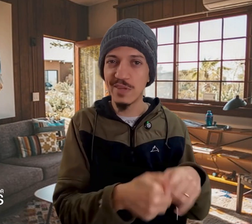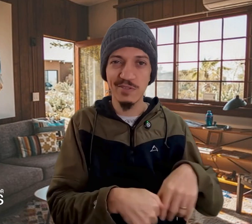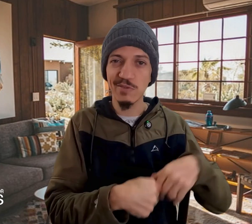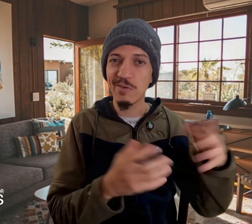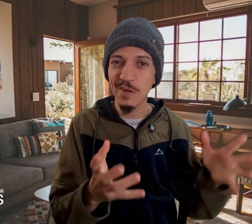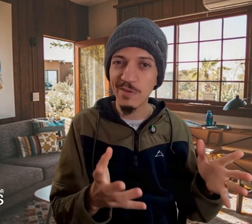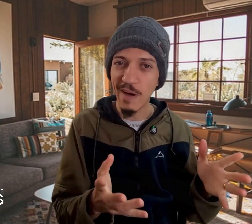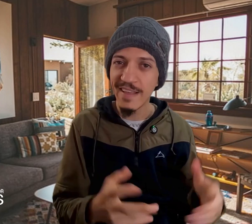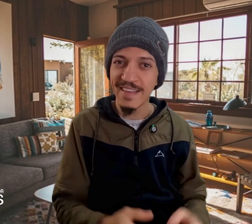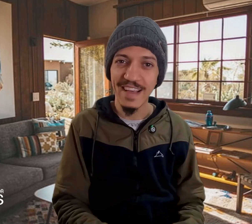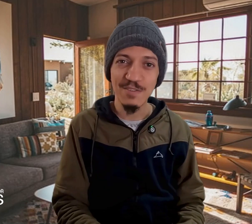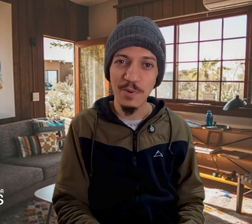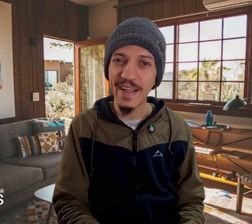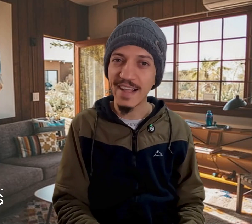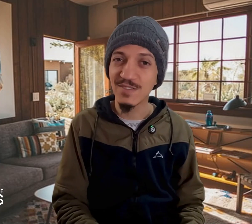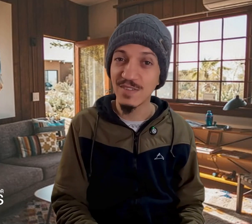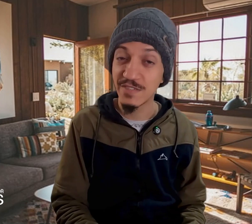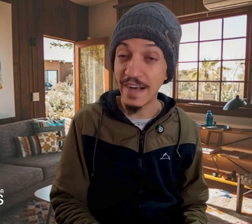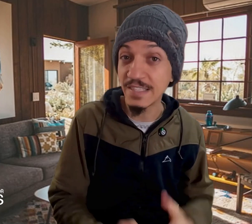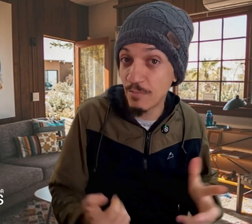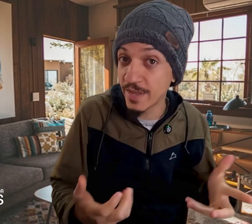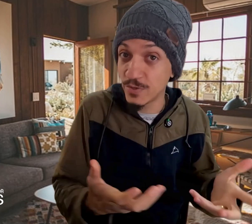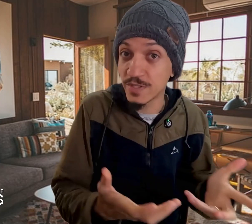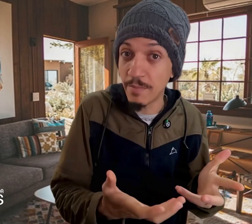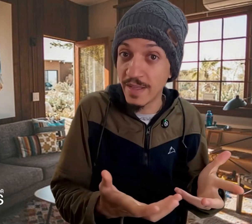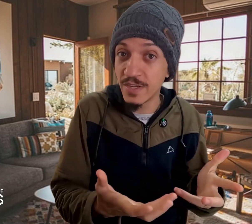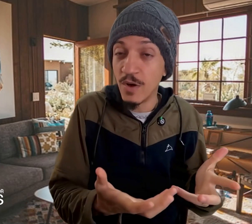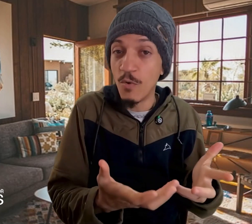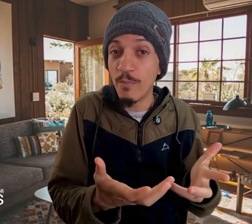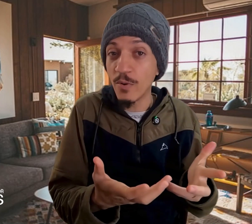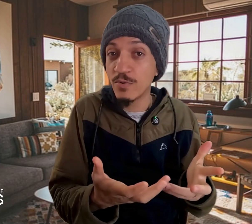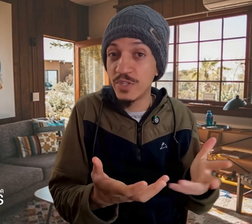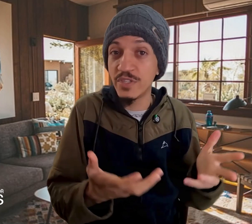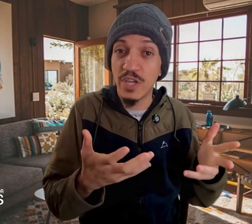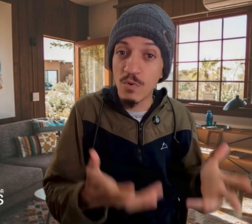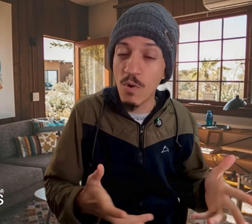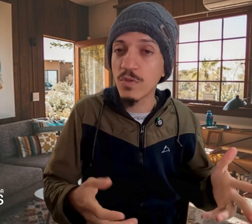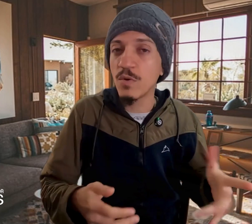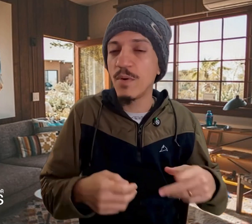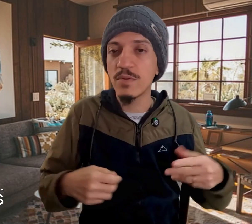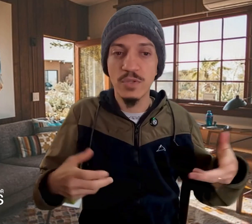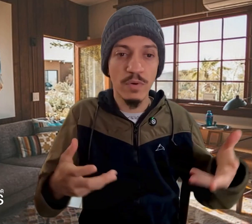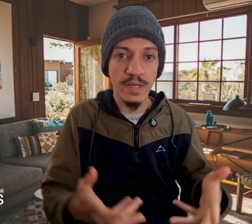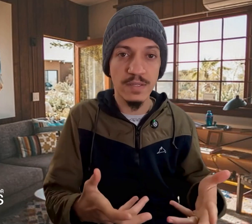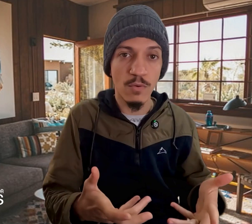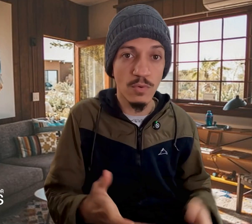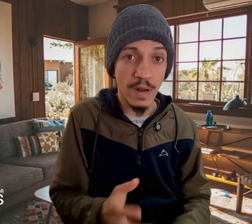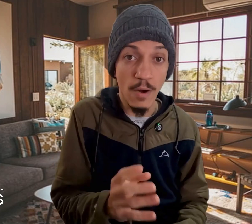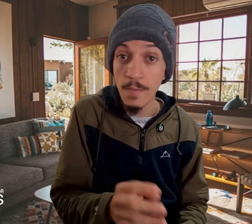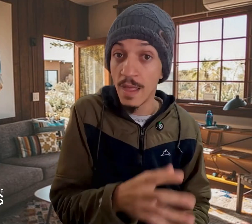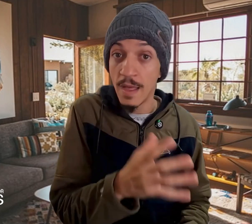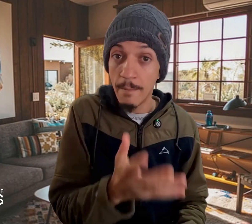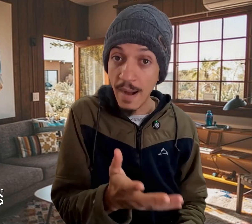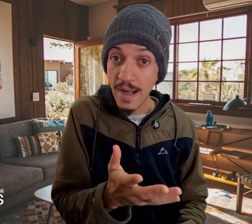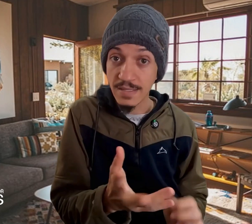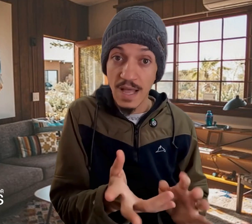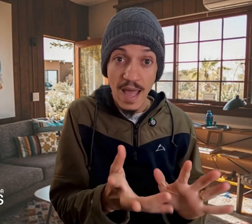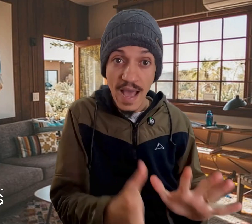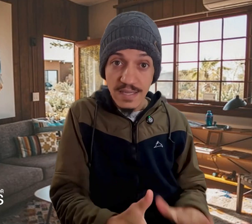tudo enquanto há que as comunidades surdas fazem, porque é justamente um ponto de encontro, um ponto de conexão cultural, mas essa